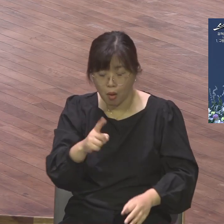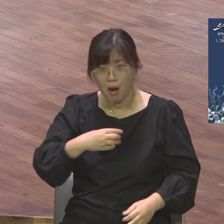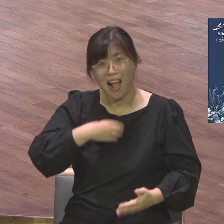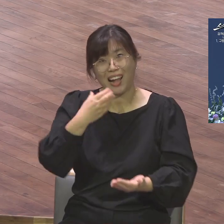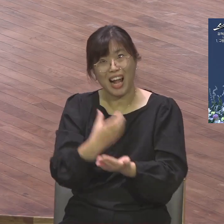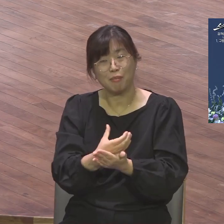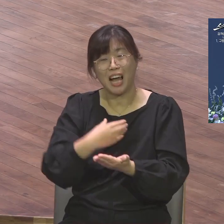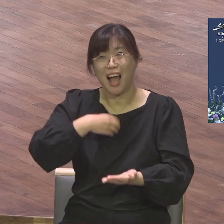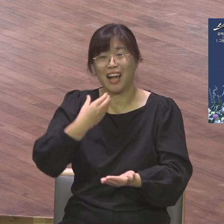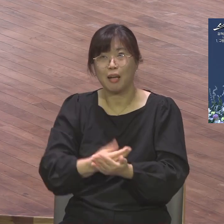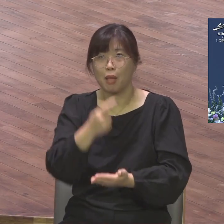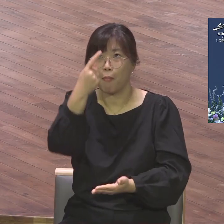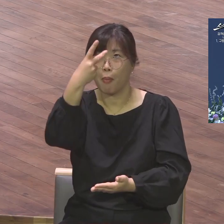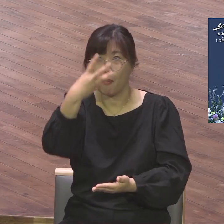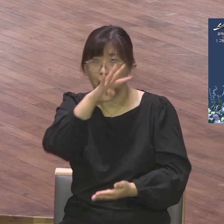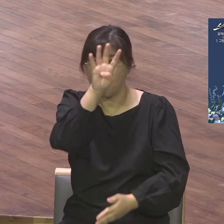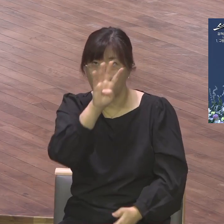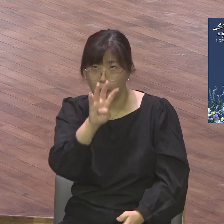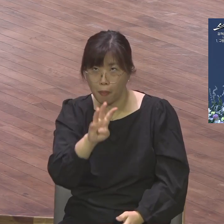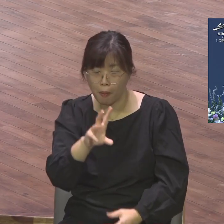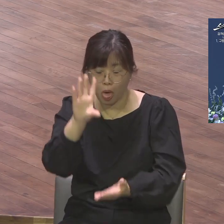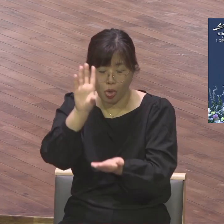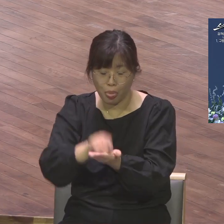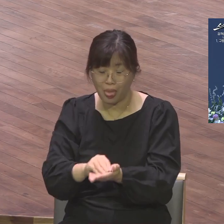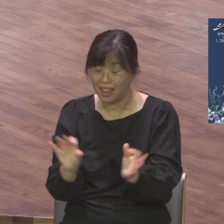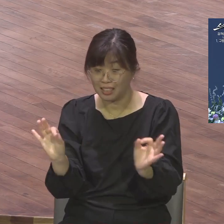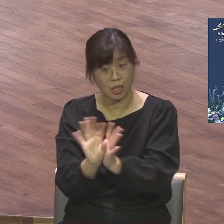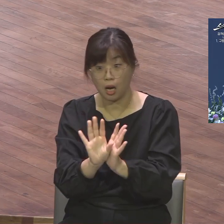이 찬양이 마를 수가 없고